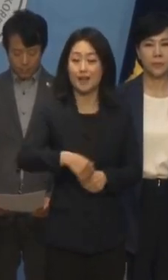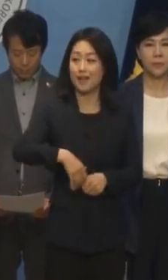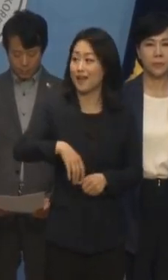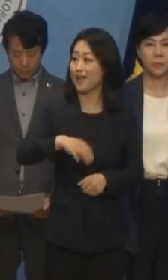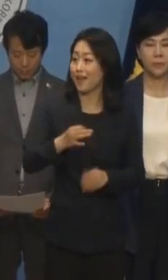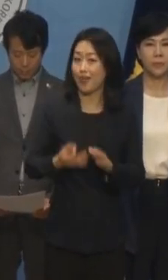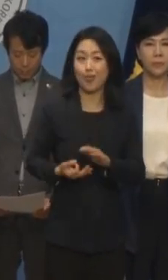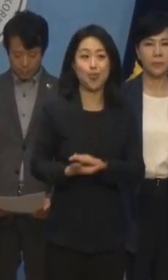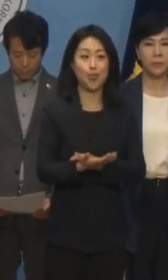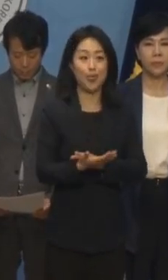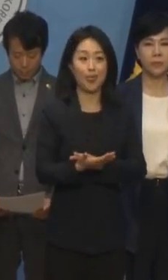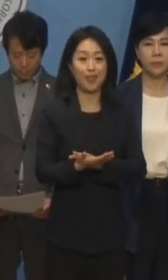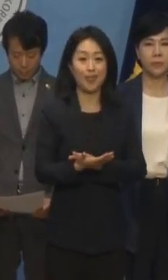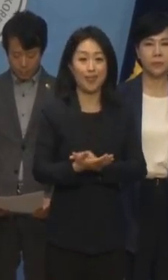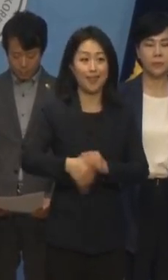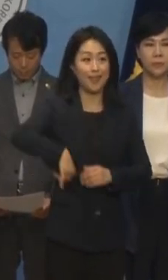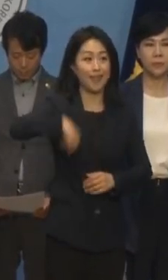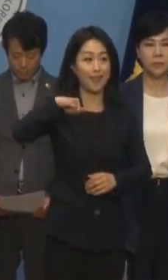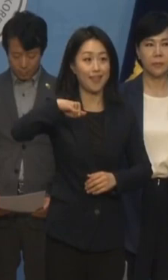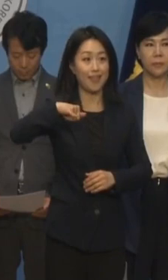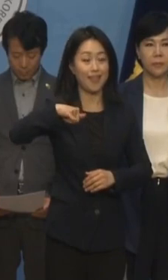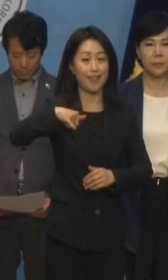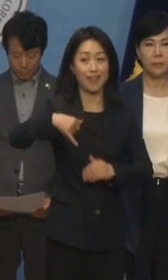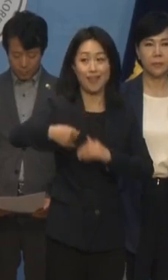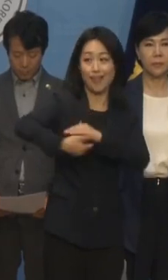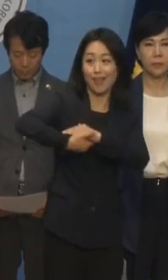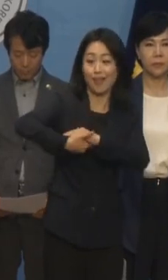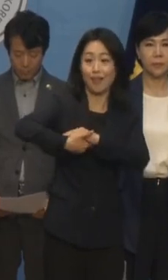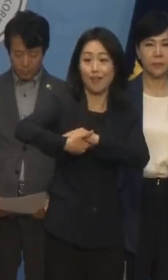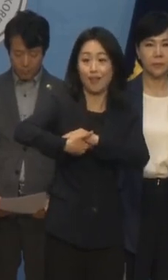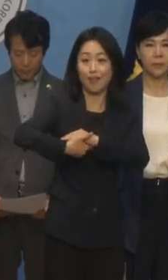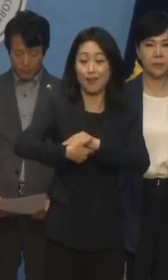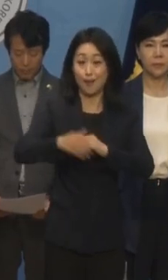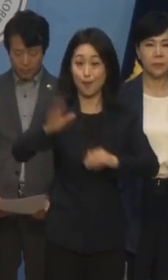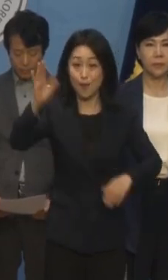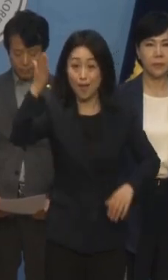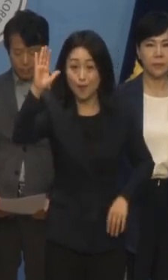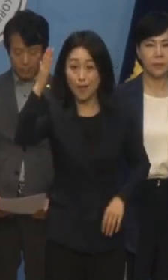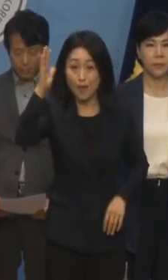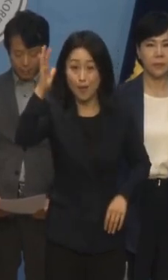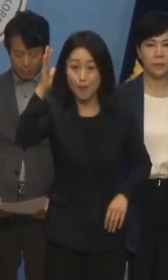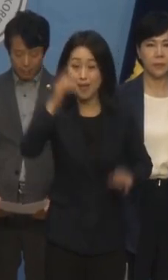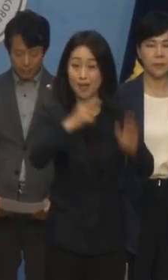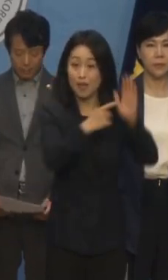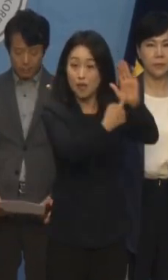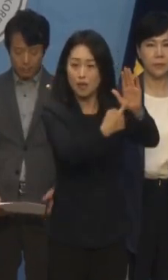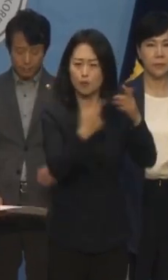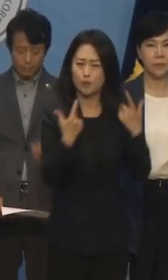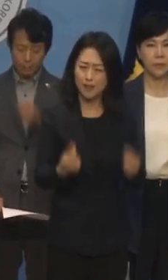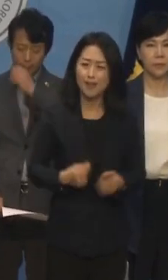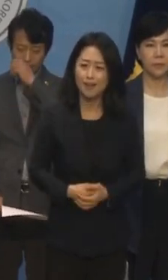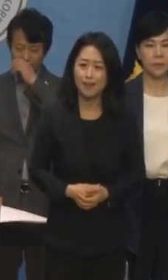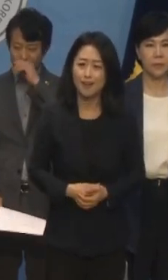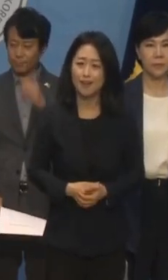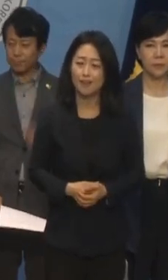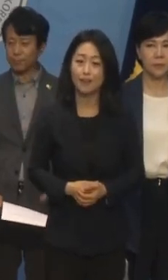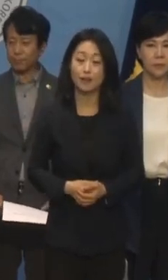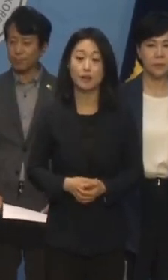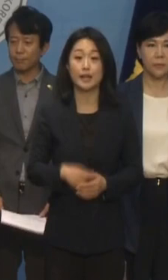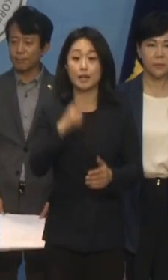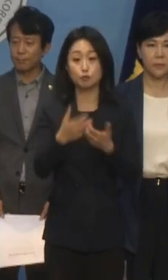수수해도 아무런 문제가 없다는 것만 전 국민 앞에서 밝힌 것입니다.